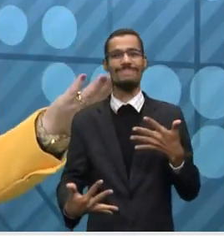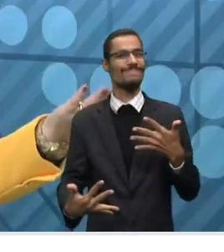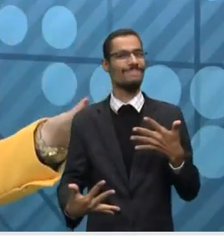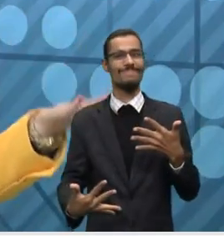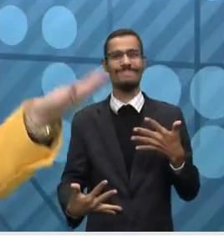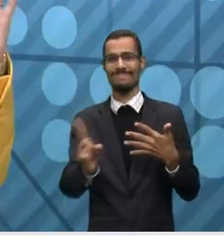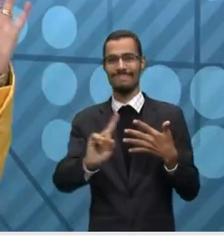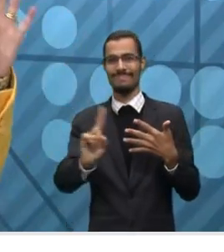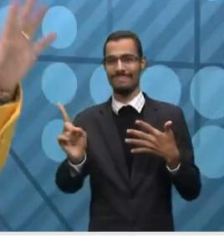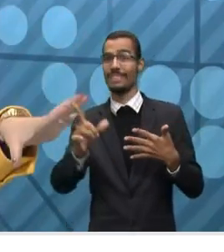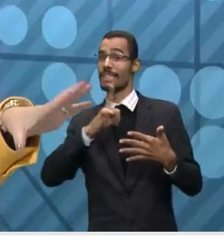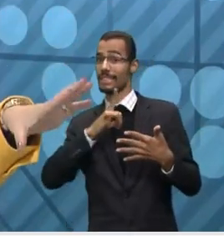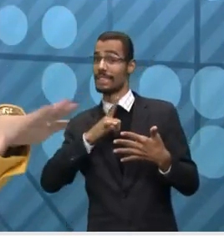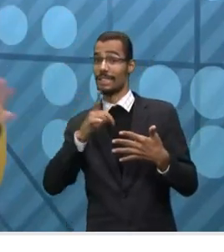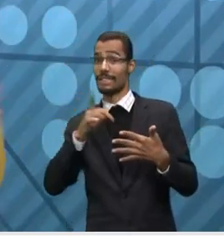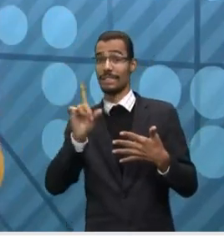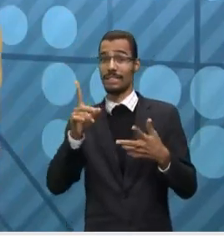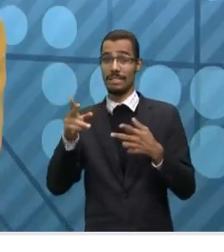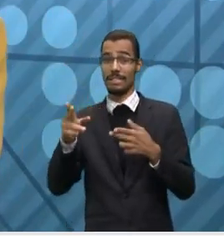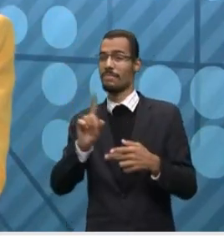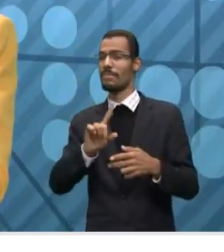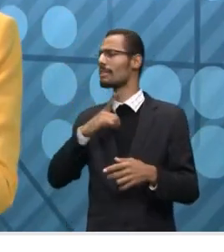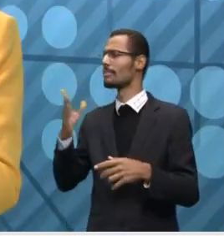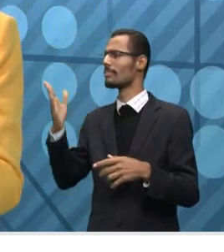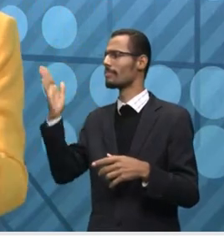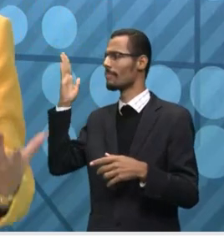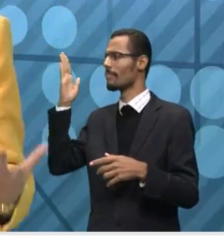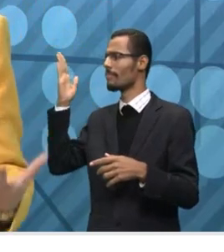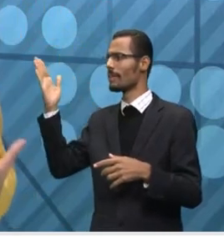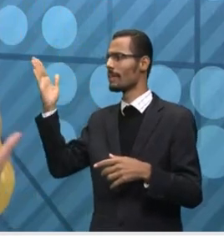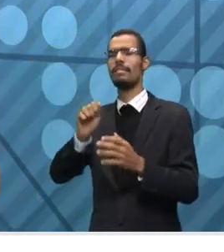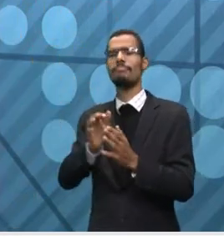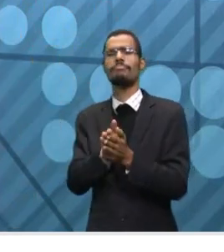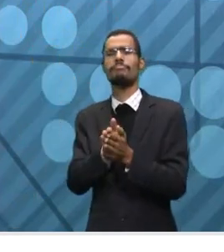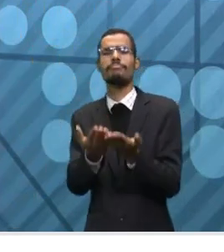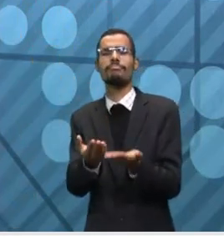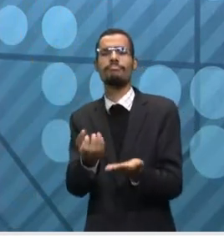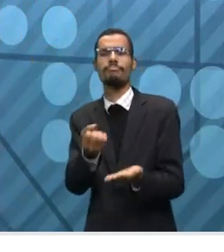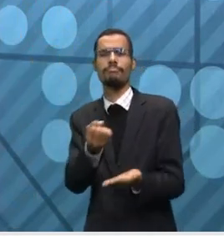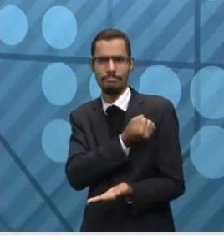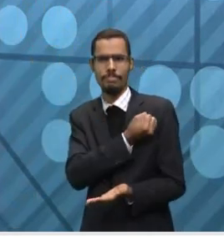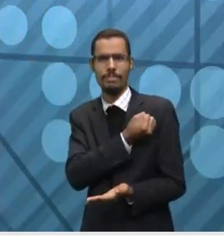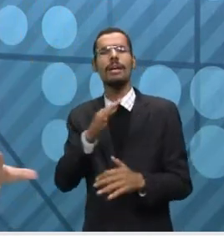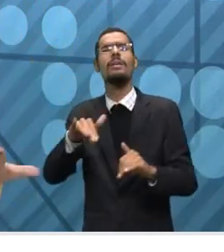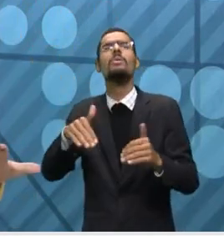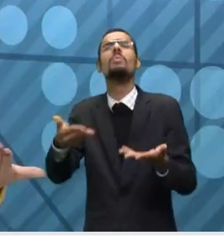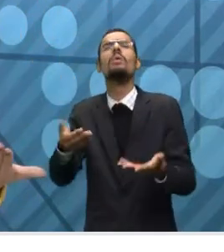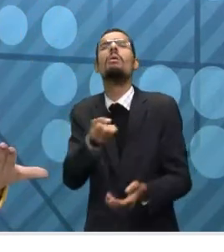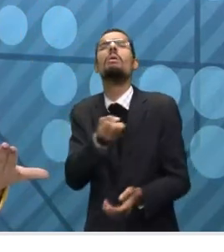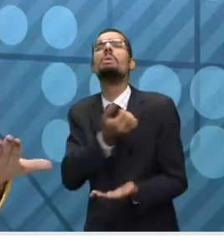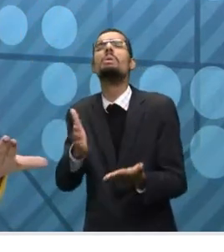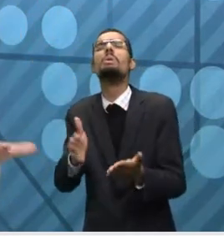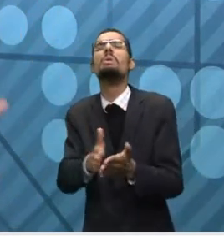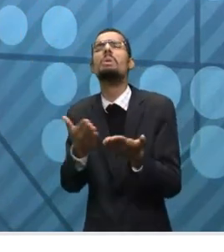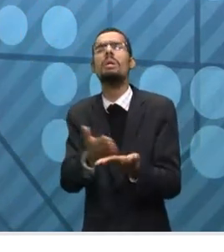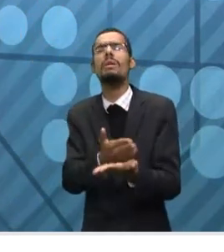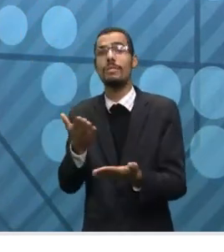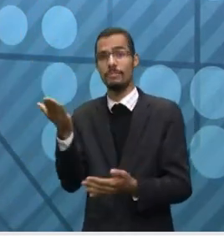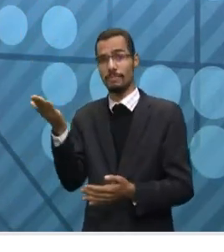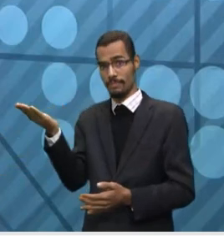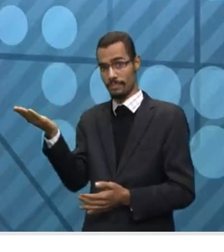Libras, tá? Às vezes são simples. Nós temos ali a página, né? Que ele pergunta, qual a página do livro?